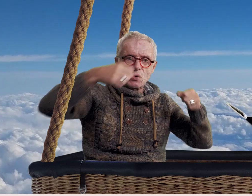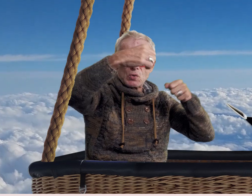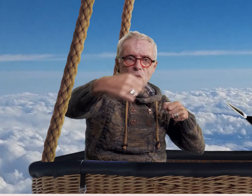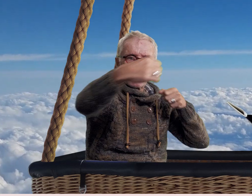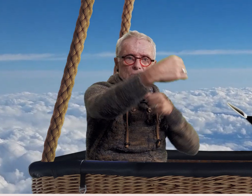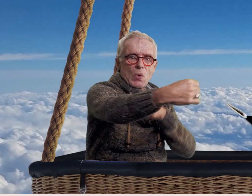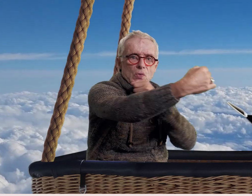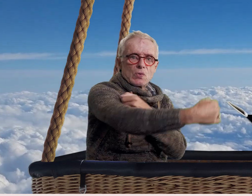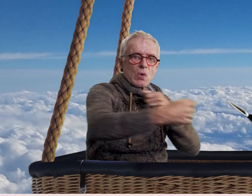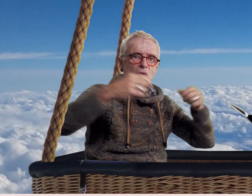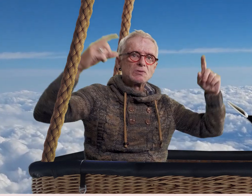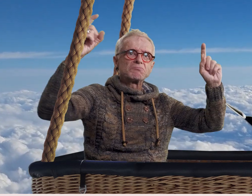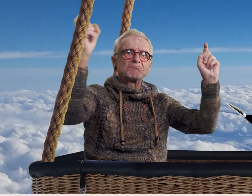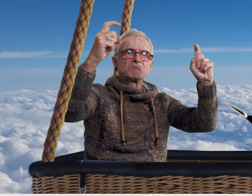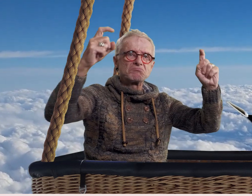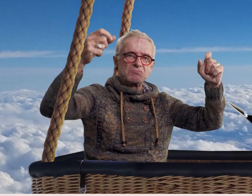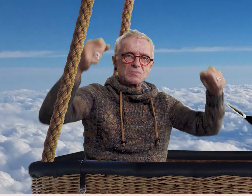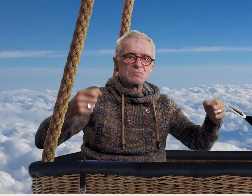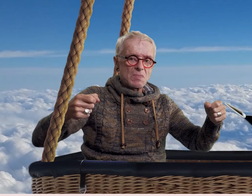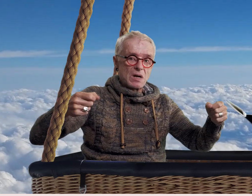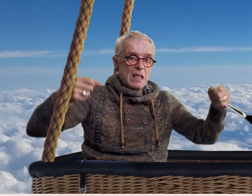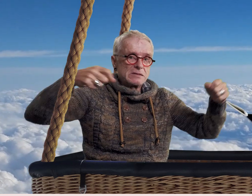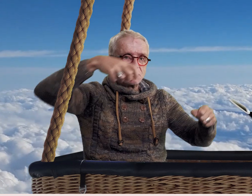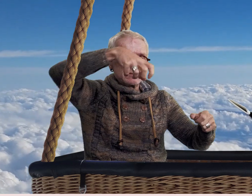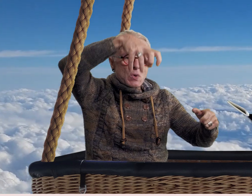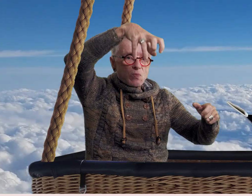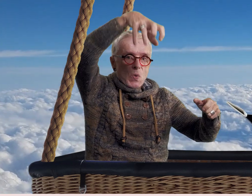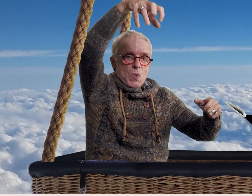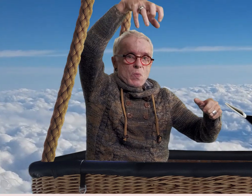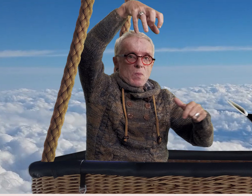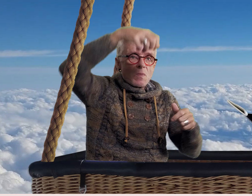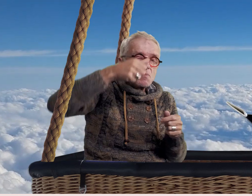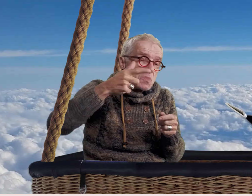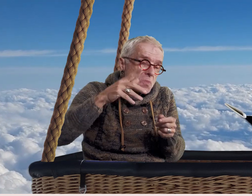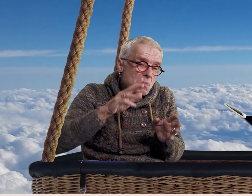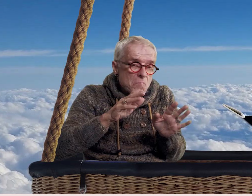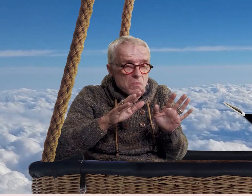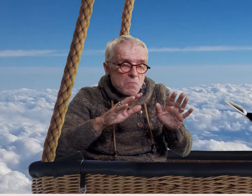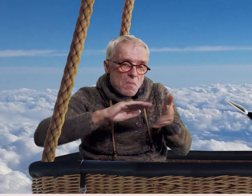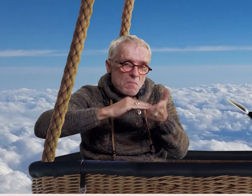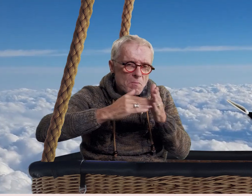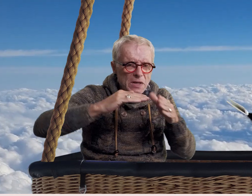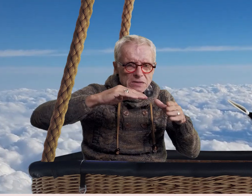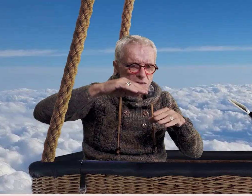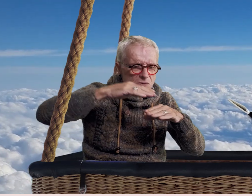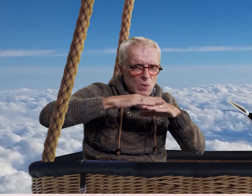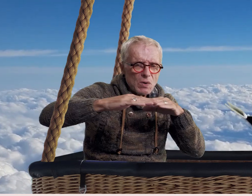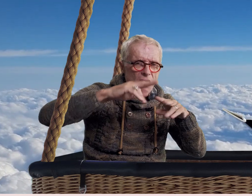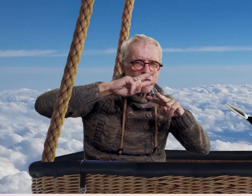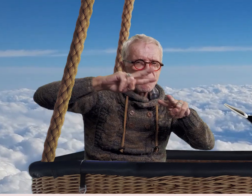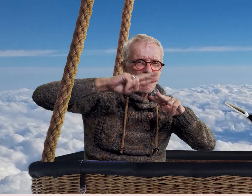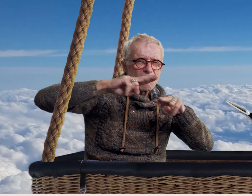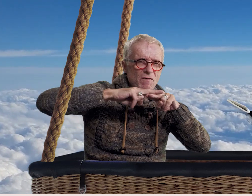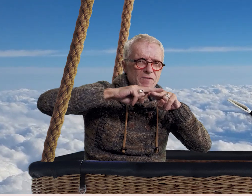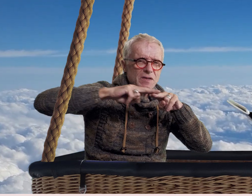équatorial les laissèrent un peu filer entre leurs doigts et le ballon fut soulevé à quelques pieds du sol. Il n'y avait pas un souffle de vent